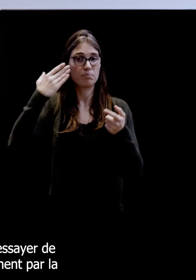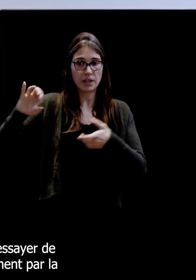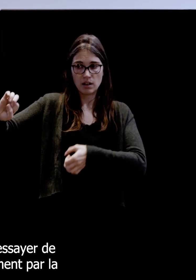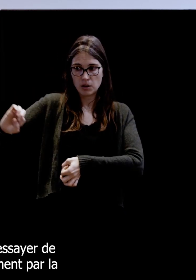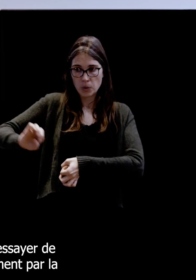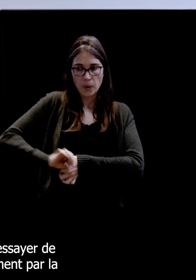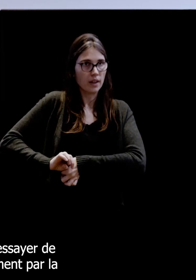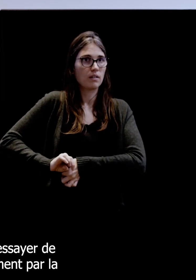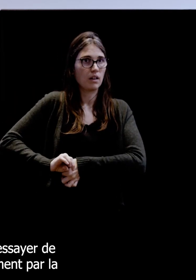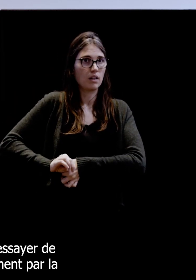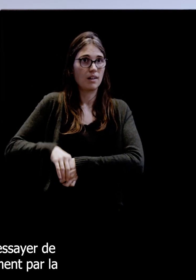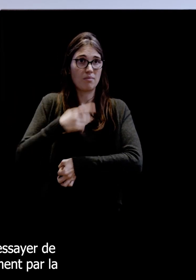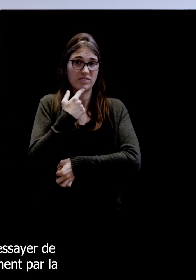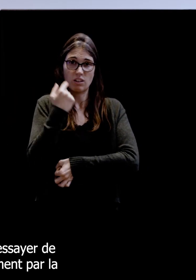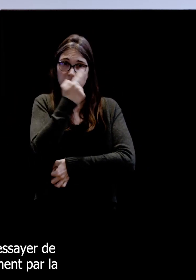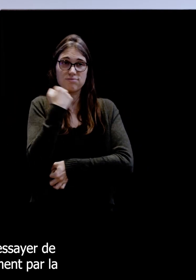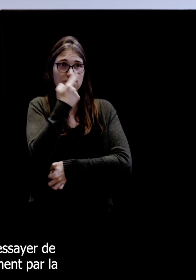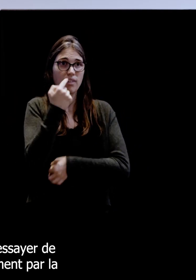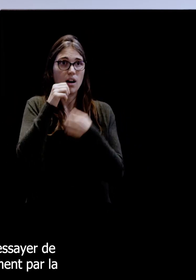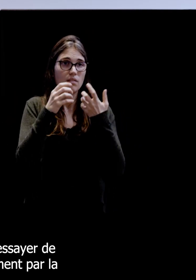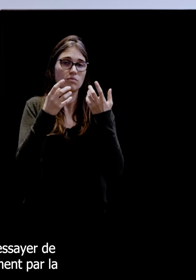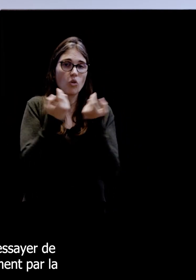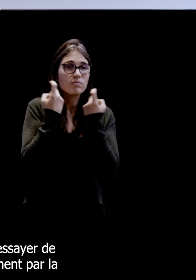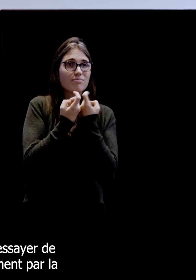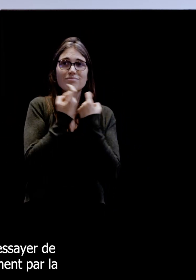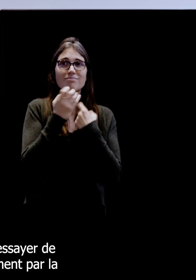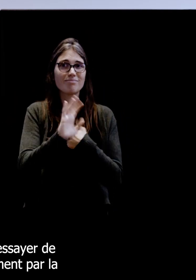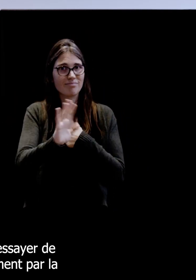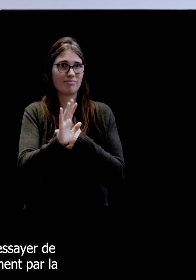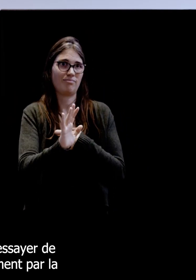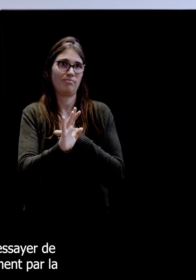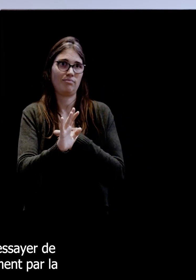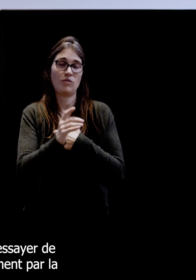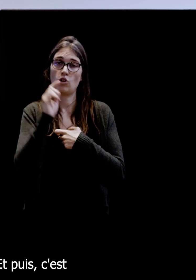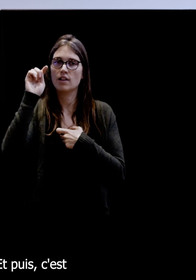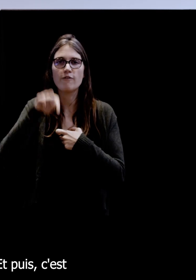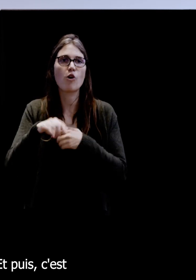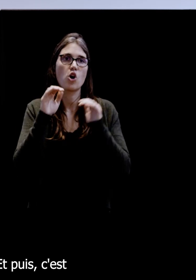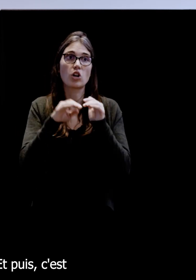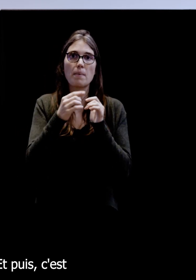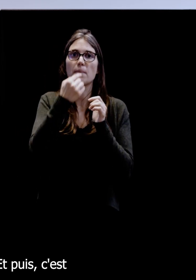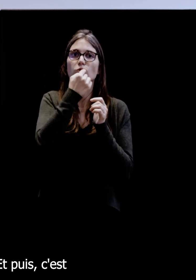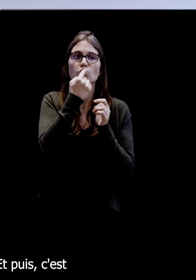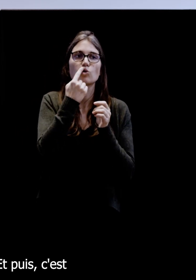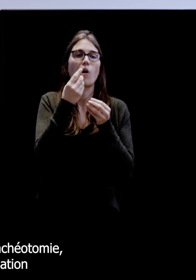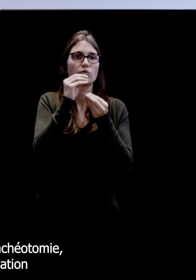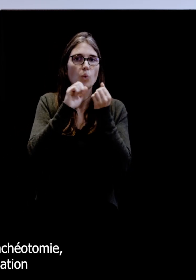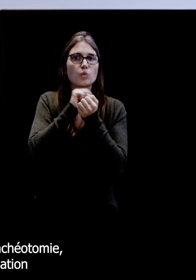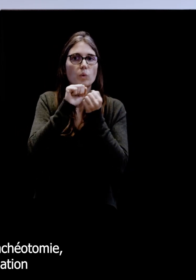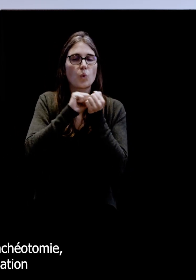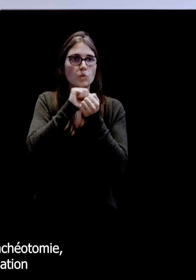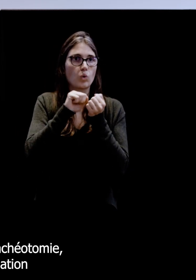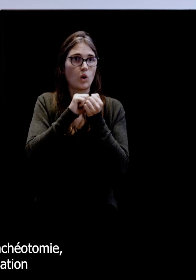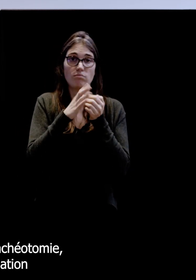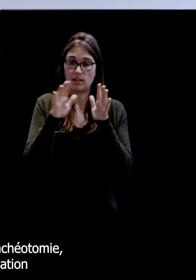mange. On ne doit pas essayer, on ne doit pas manger exclusivement par la sonde ou la gastrostomie, et puis c'est évident